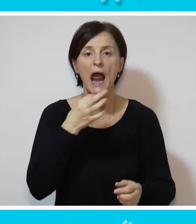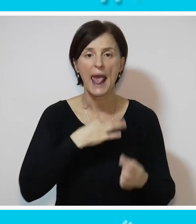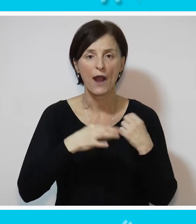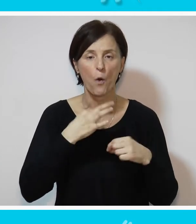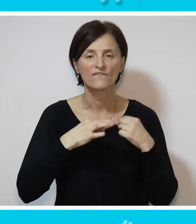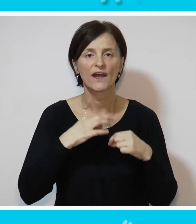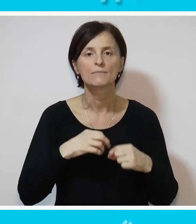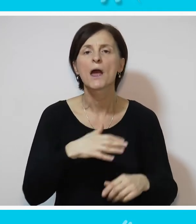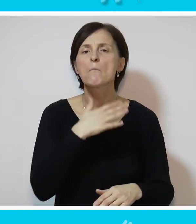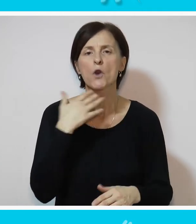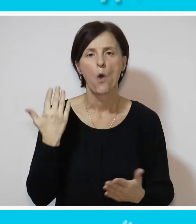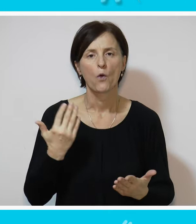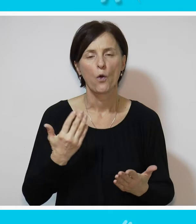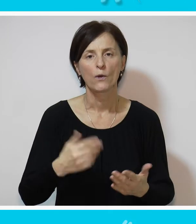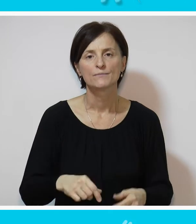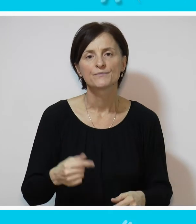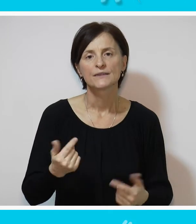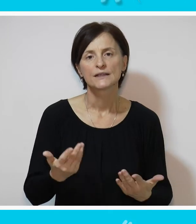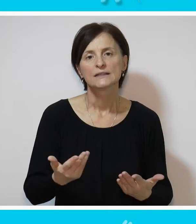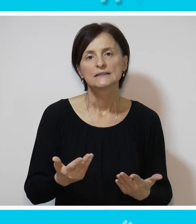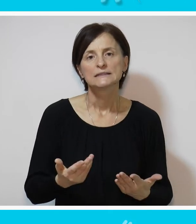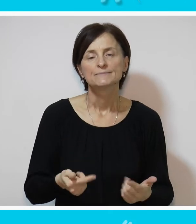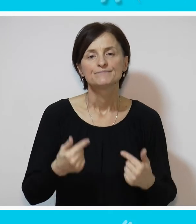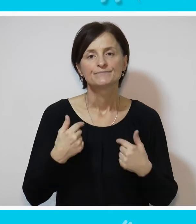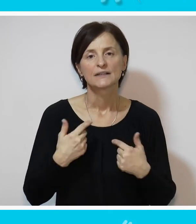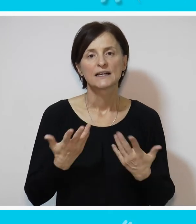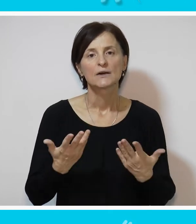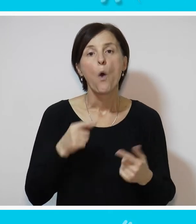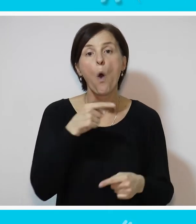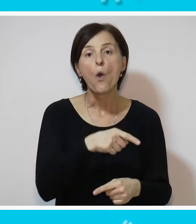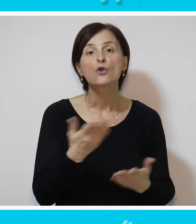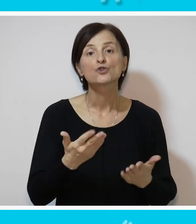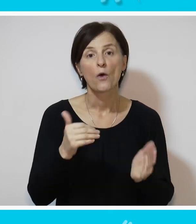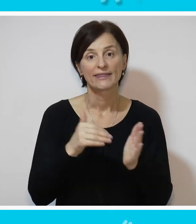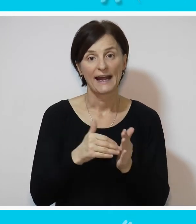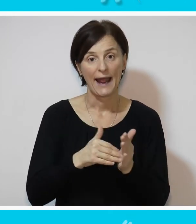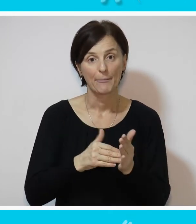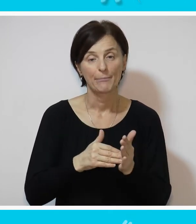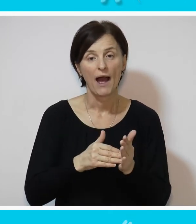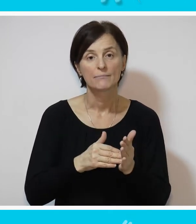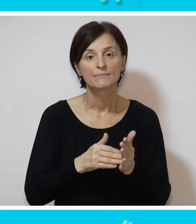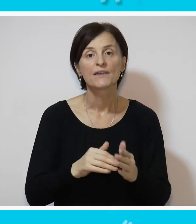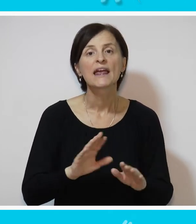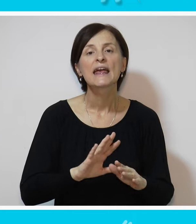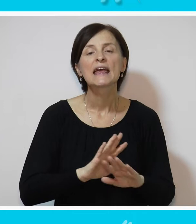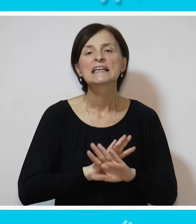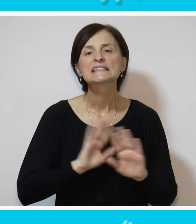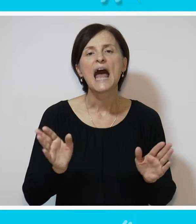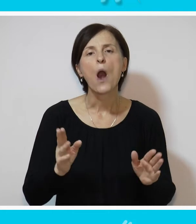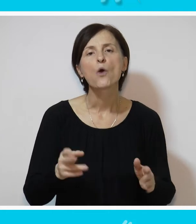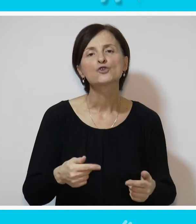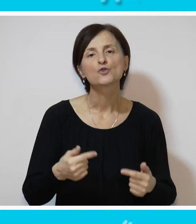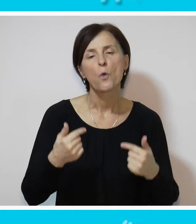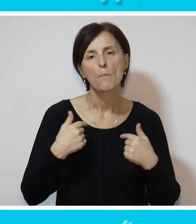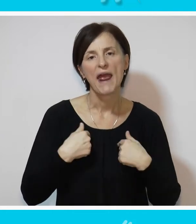lekove? Mnogo. I ono što treba, stalno se